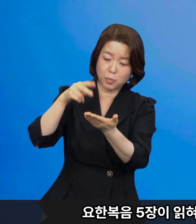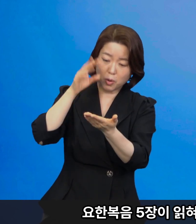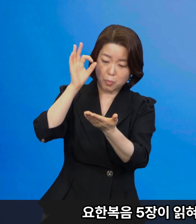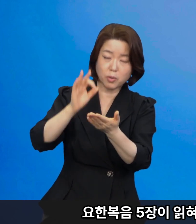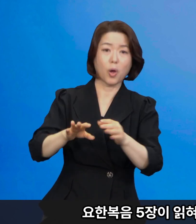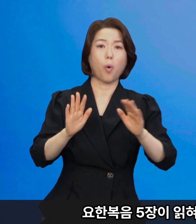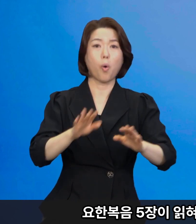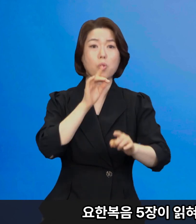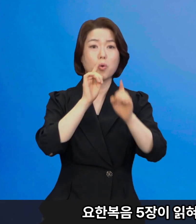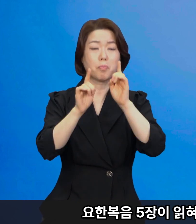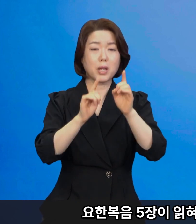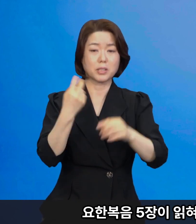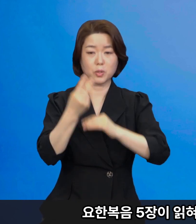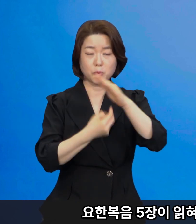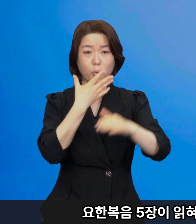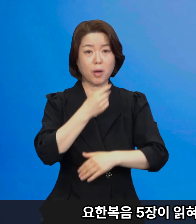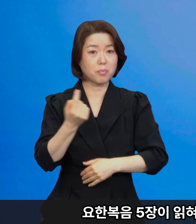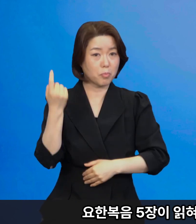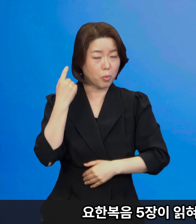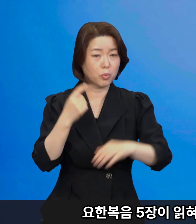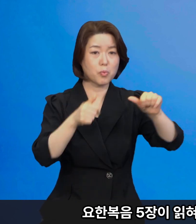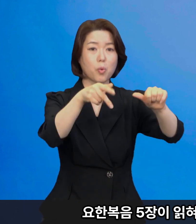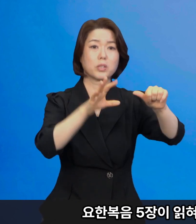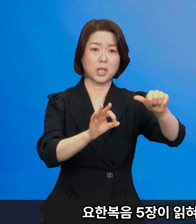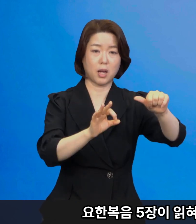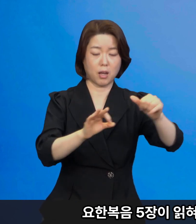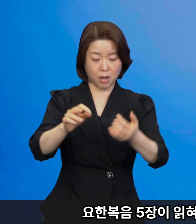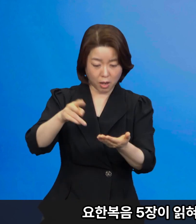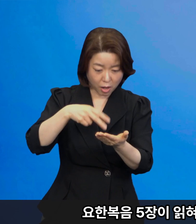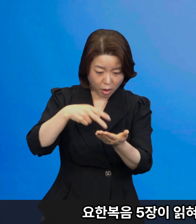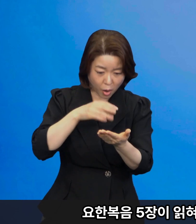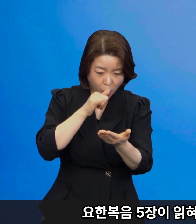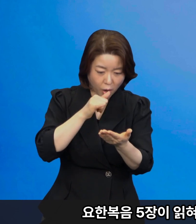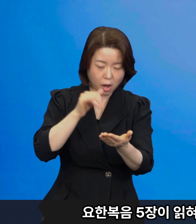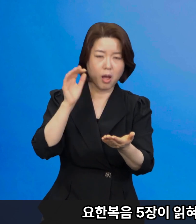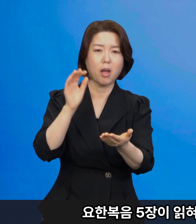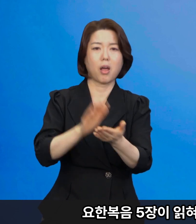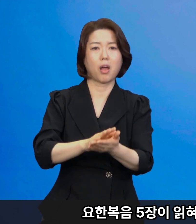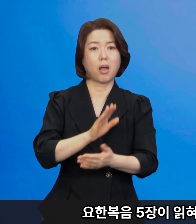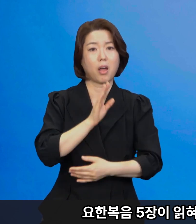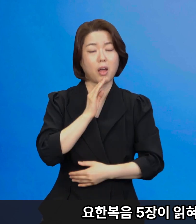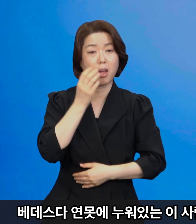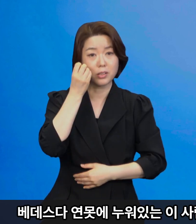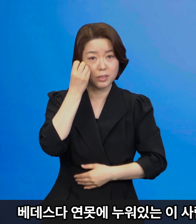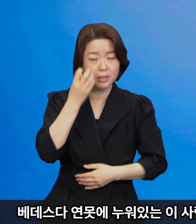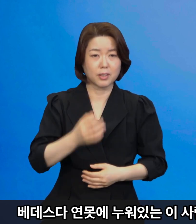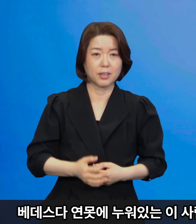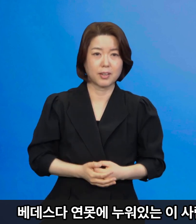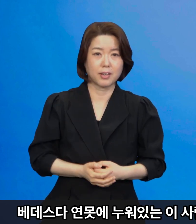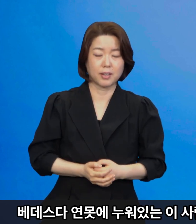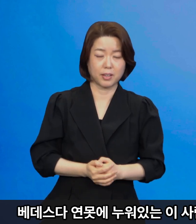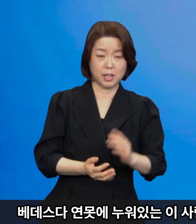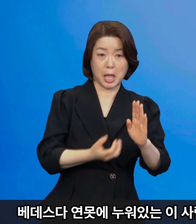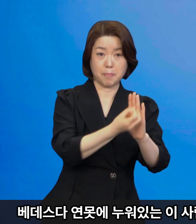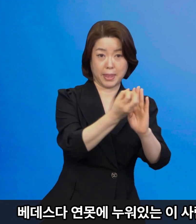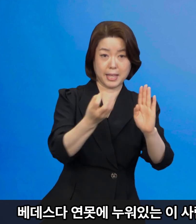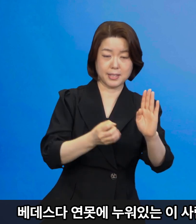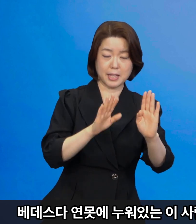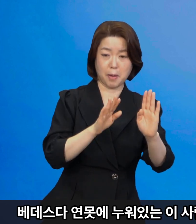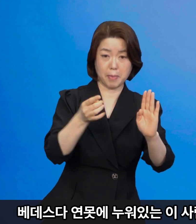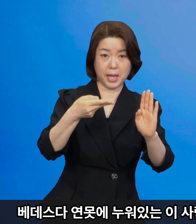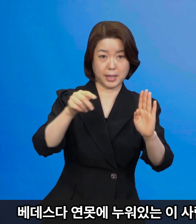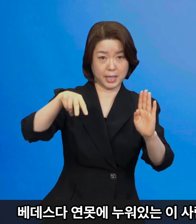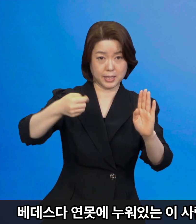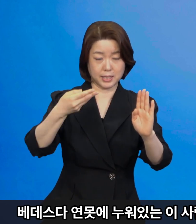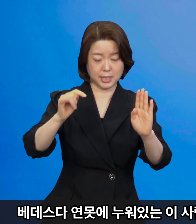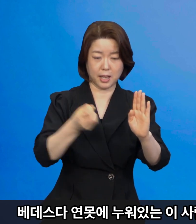말씀하고 요한복음이 5장이 읽혀지는 것도 참 신기했습니다. 베데스다 연못에